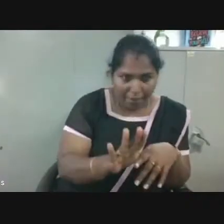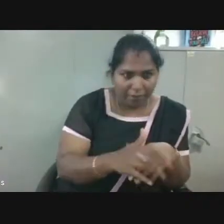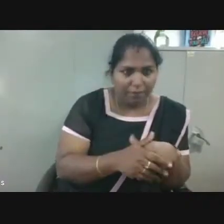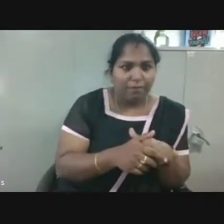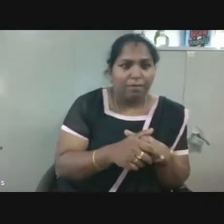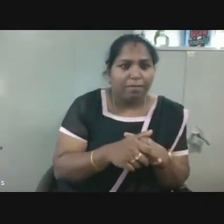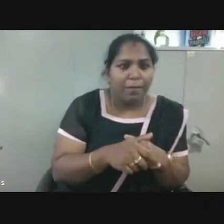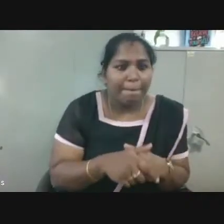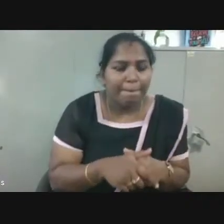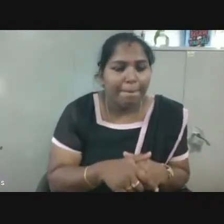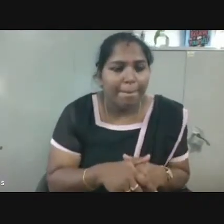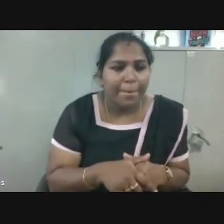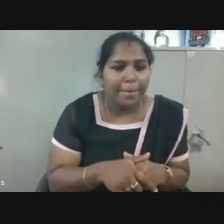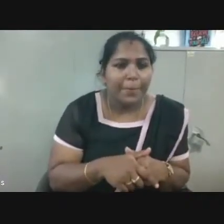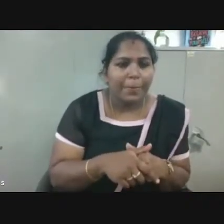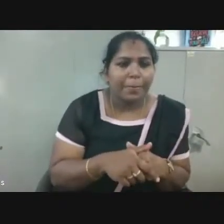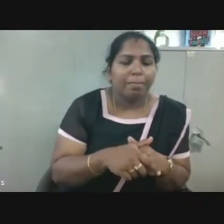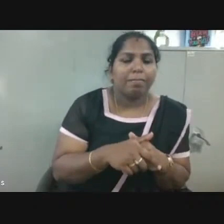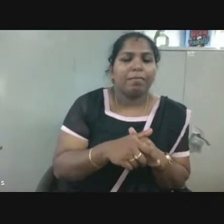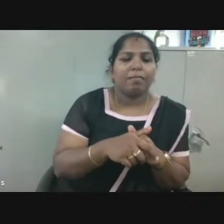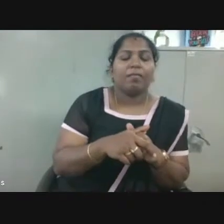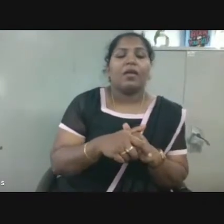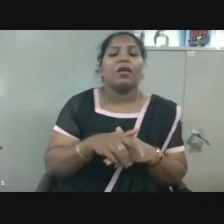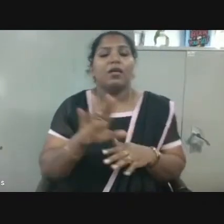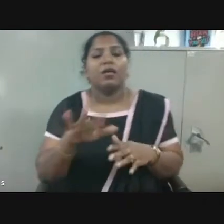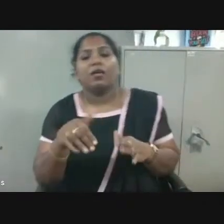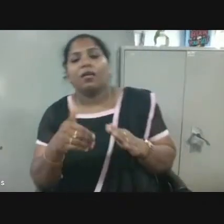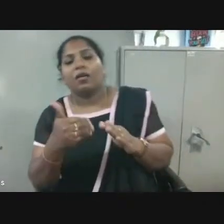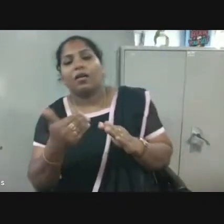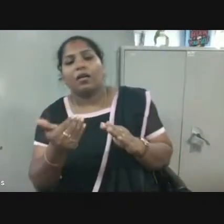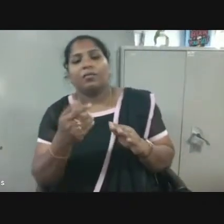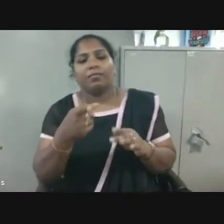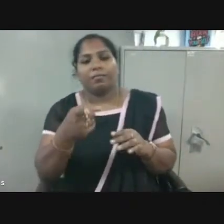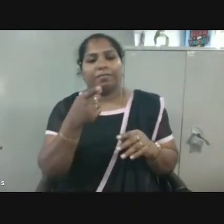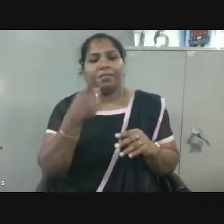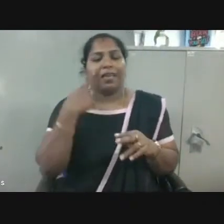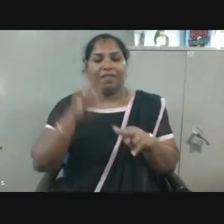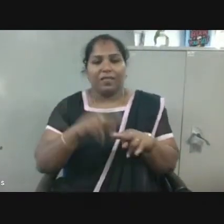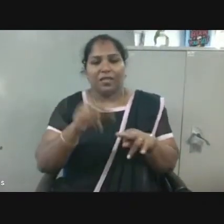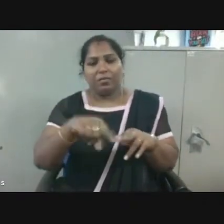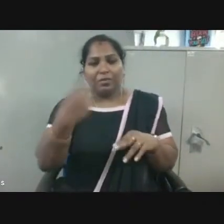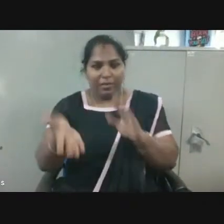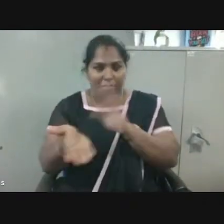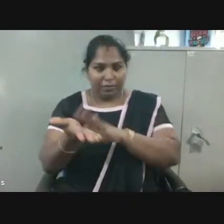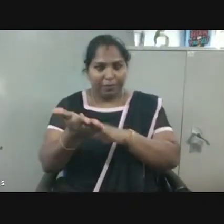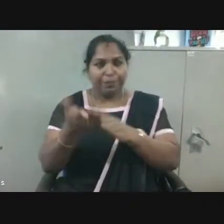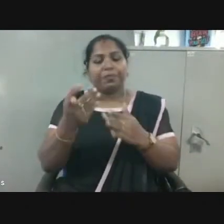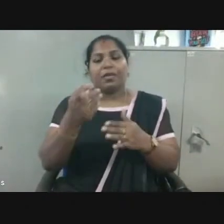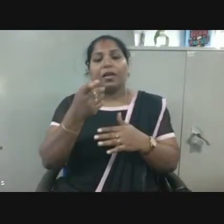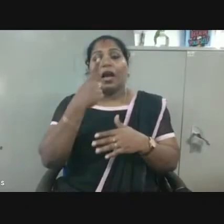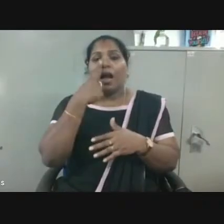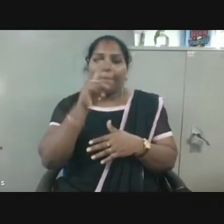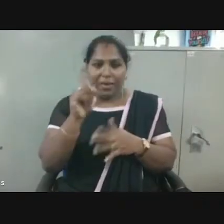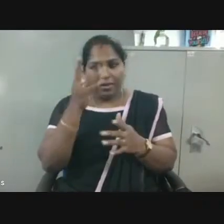ഉള്ളൂ. അതിനകത്ത് ആ ക്രോമസോമിന് കളർ പിങ്ക് തന്നെയാണ്, അതിന് കേടില്ല. അപ്പൊ ഇവര് തമ്മിൽ കല്യാണം കഴിച്ചിട്ട് കുട്ടികൾ ഉണ്ടാകുമ്പോൾ